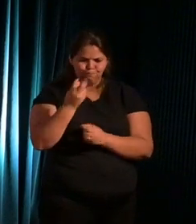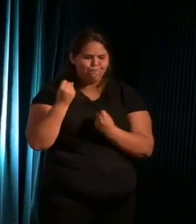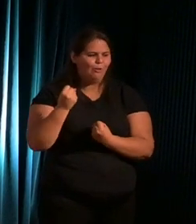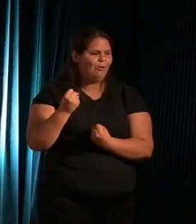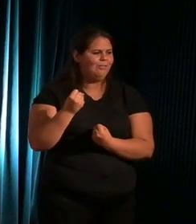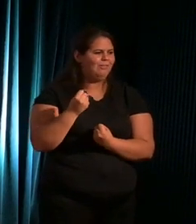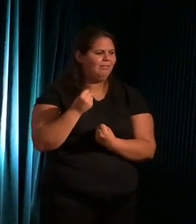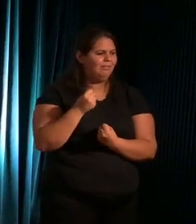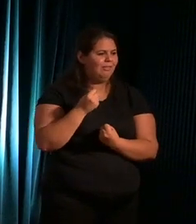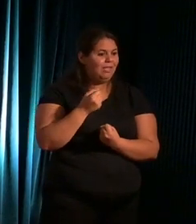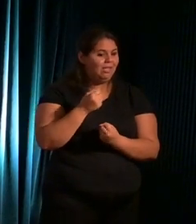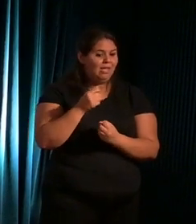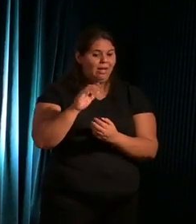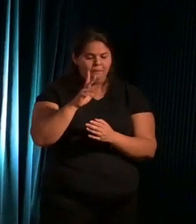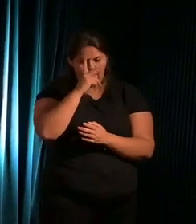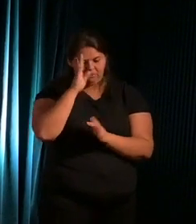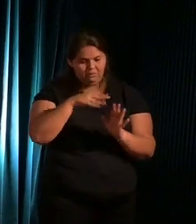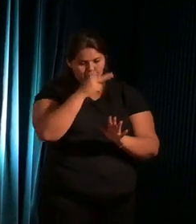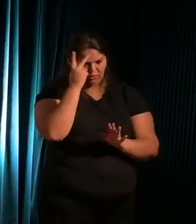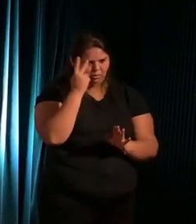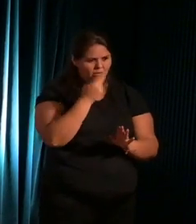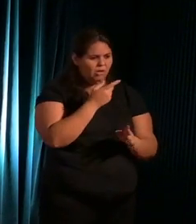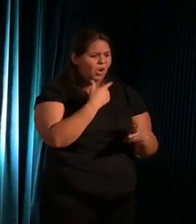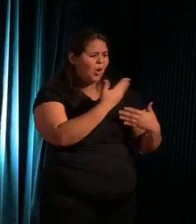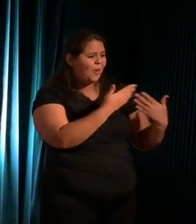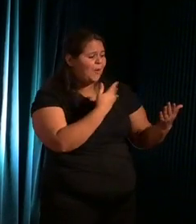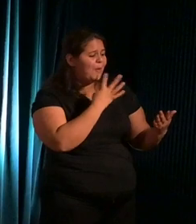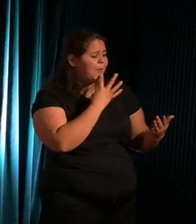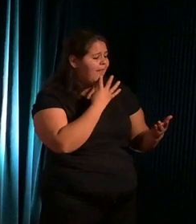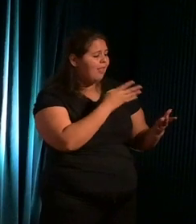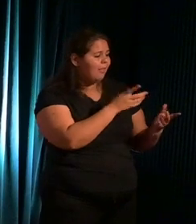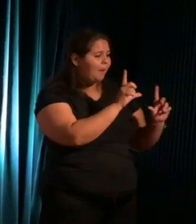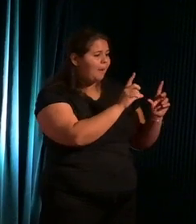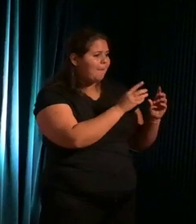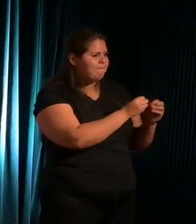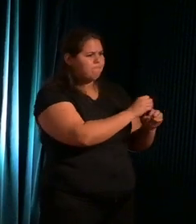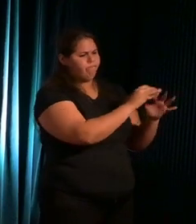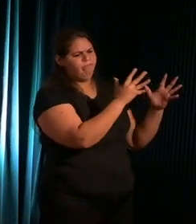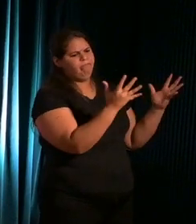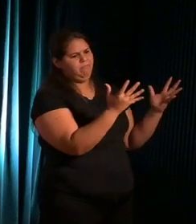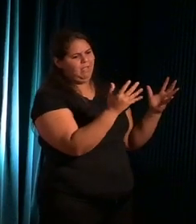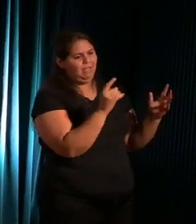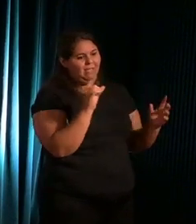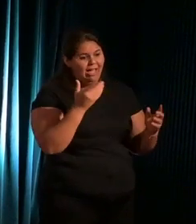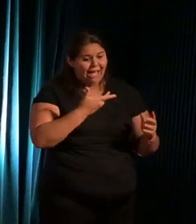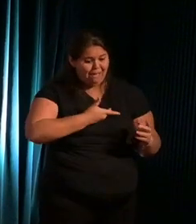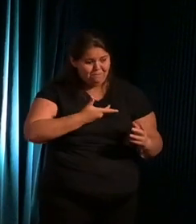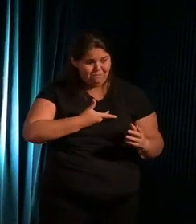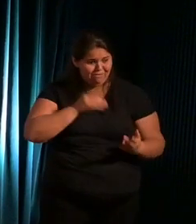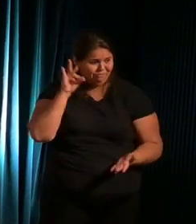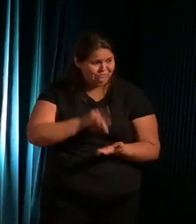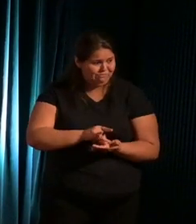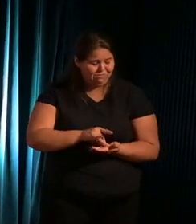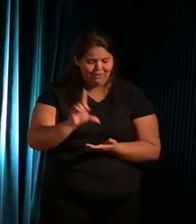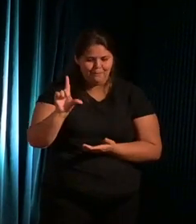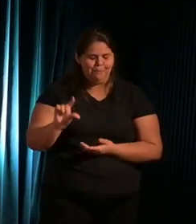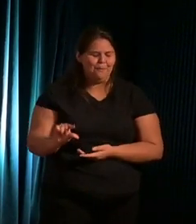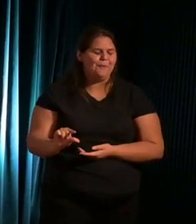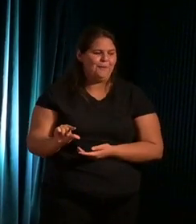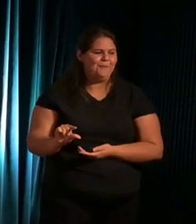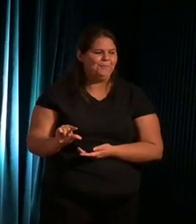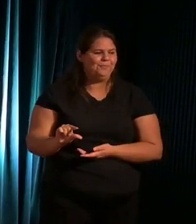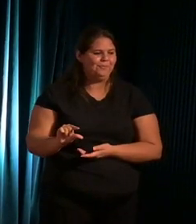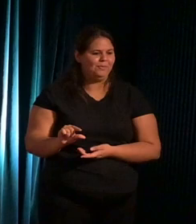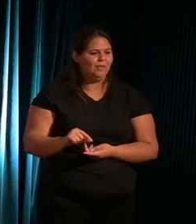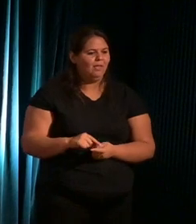são pouquíssimos, muito poucos. Então, em relação à questão que você se